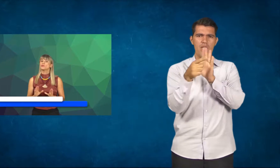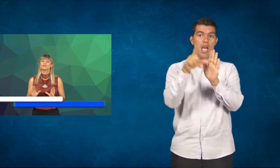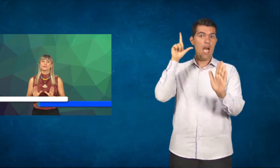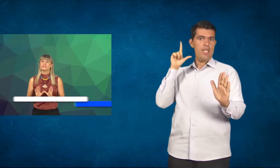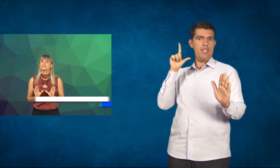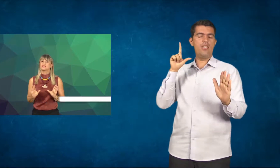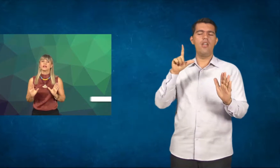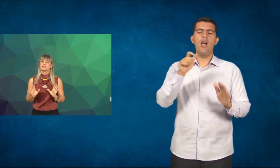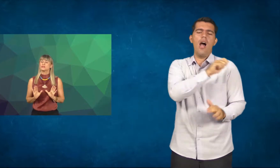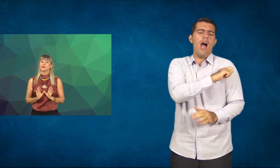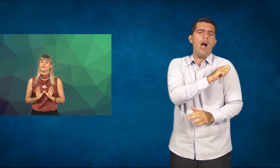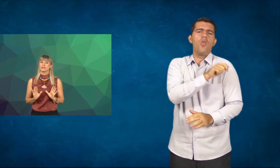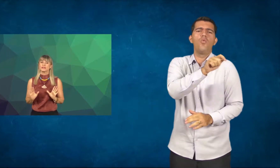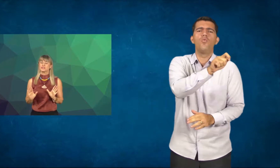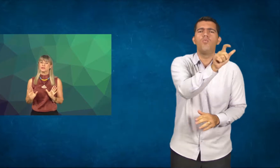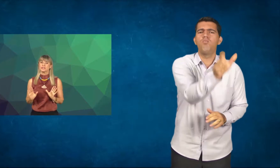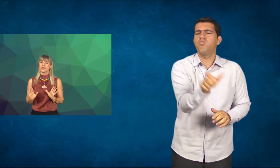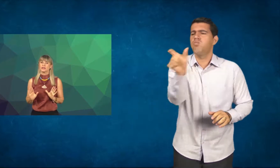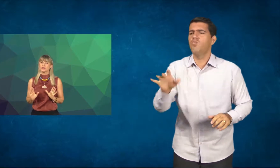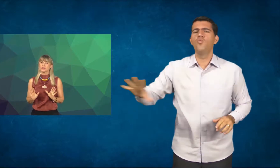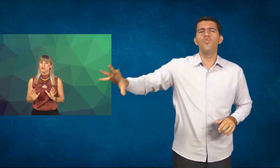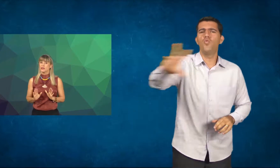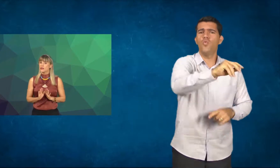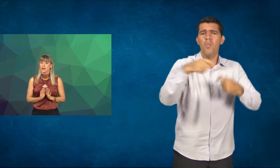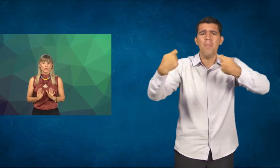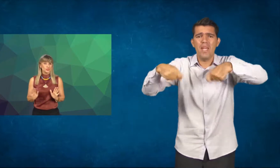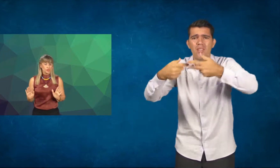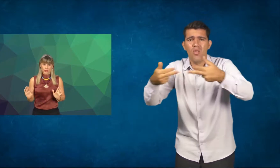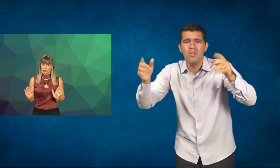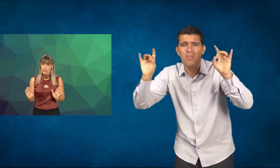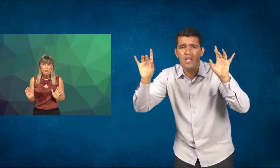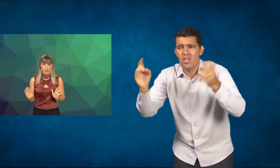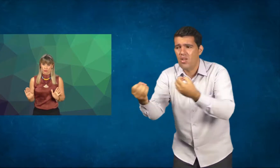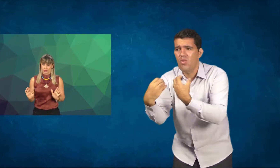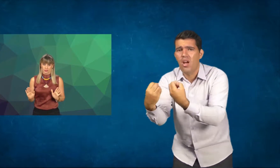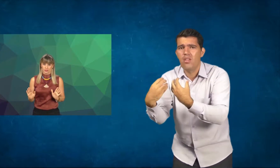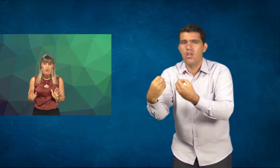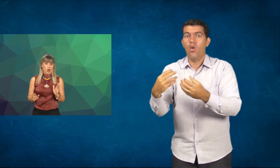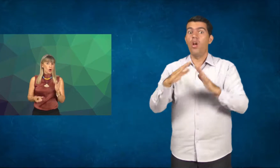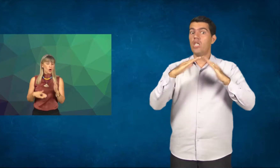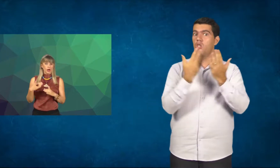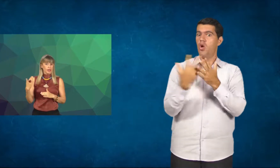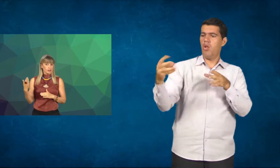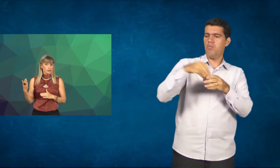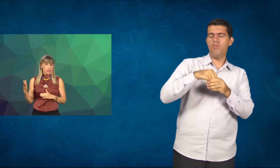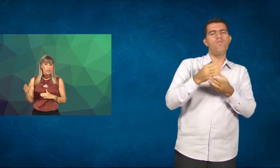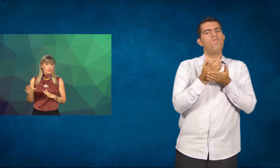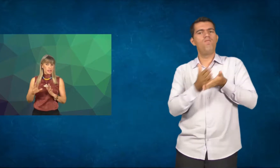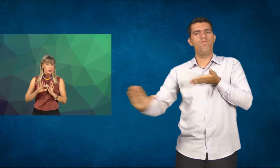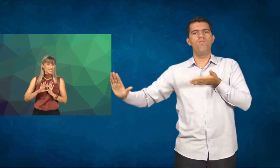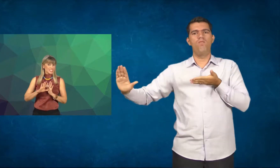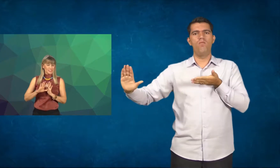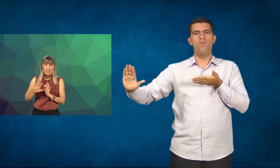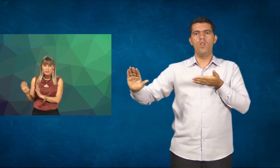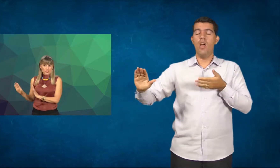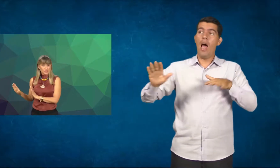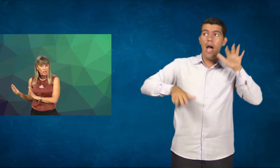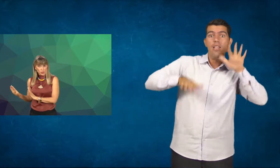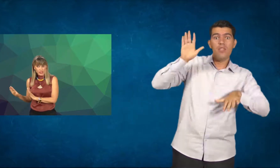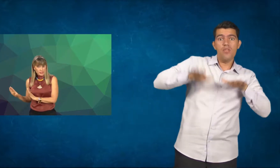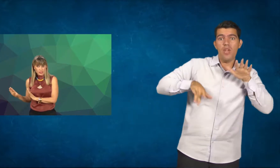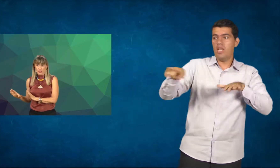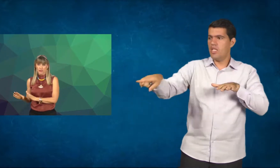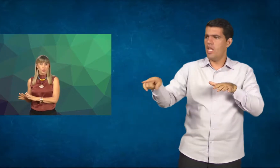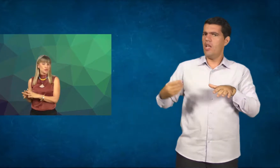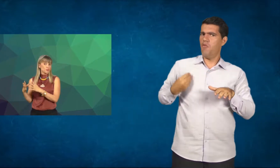todos os alunos com necessidades educacionais especiais eram excluídos das escolas. Ora, eles eram isentados